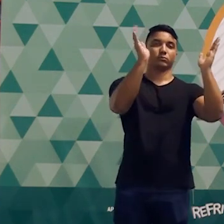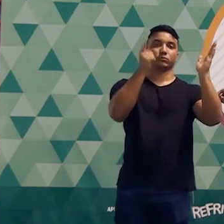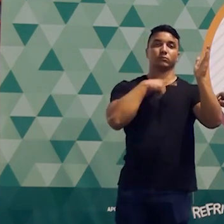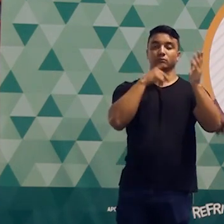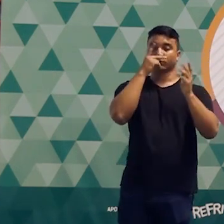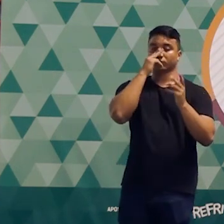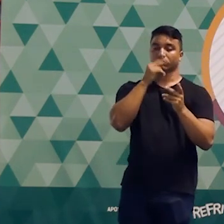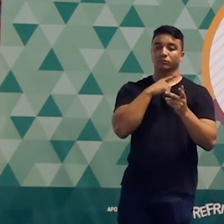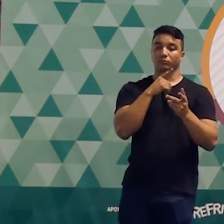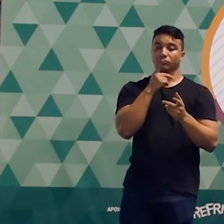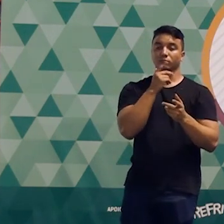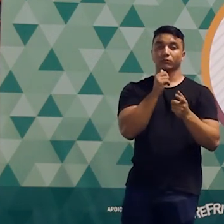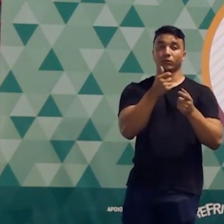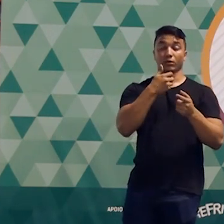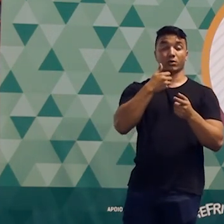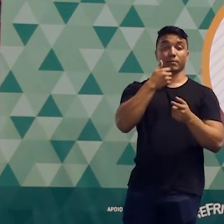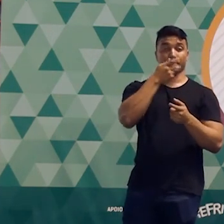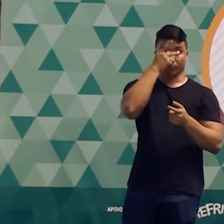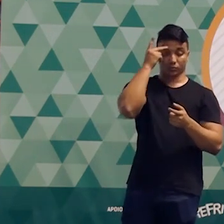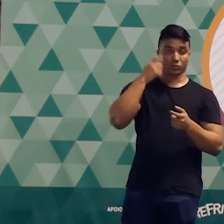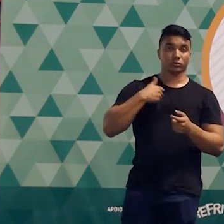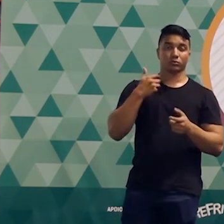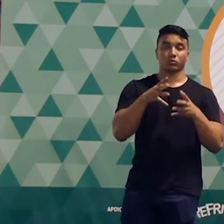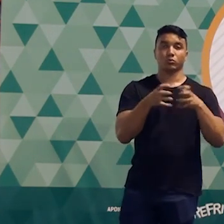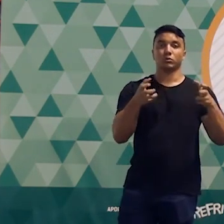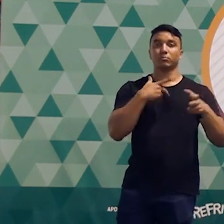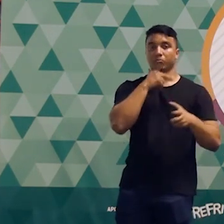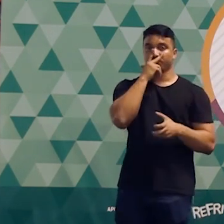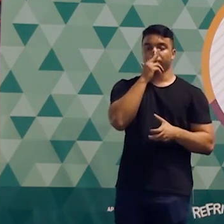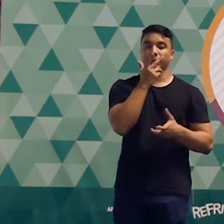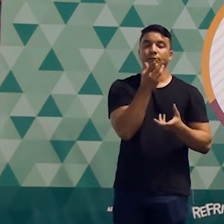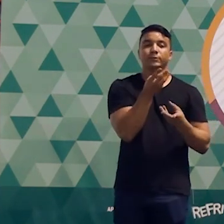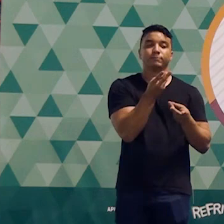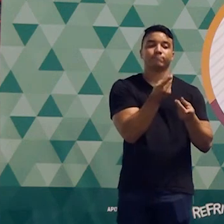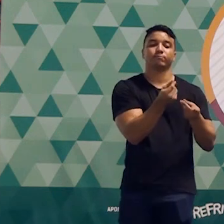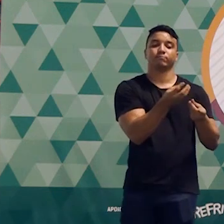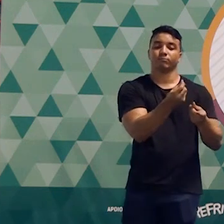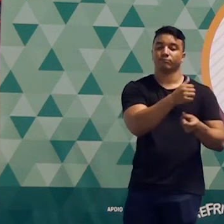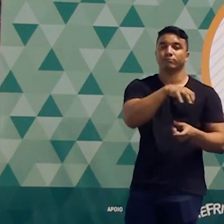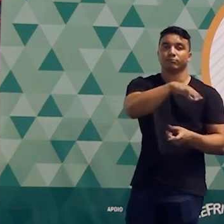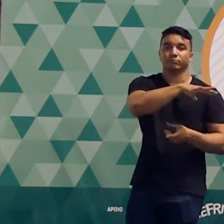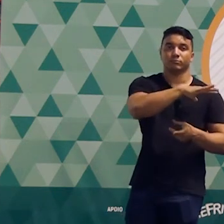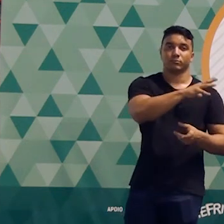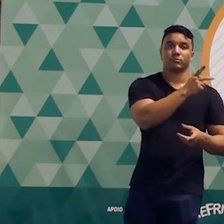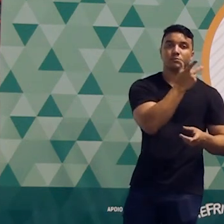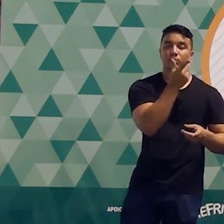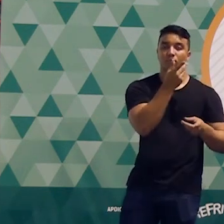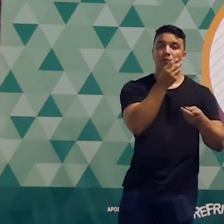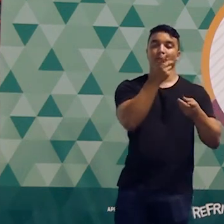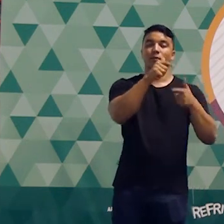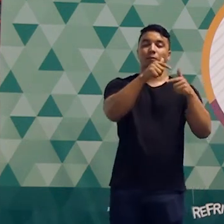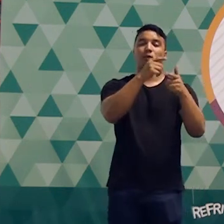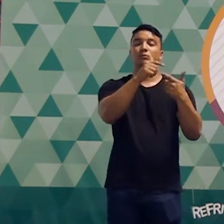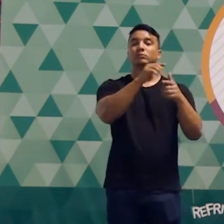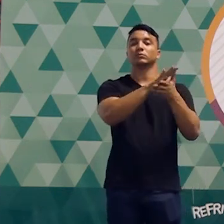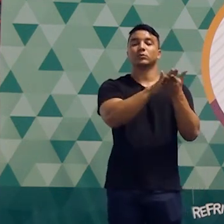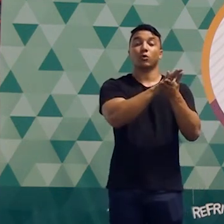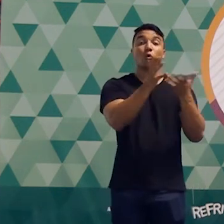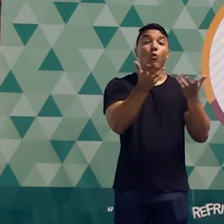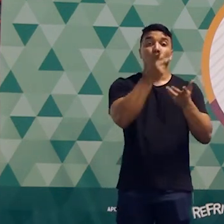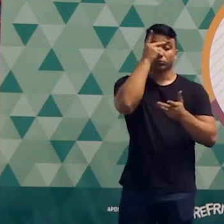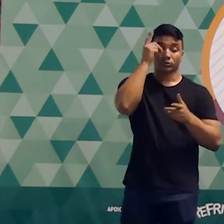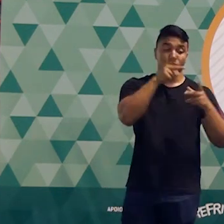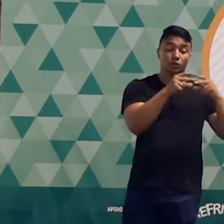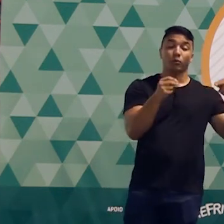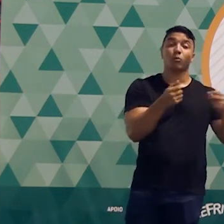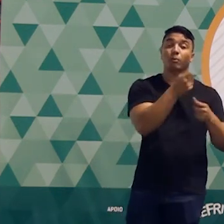idoso, como eu disse para você, do que jovem. Ó. Isso vai ser uma coisa muito ruim. Por quê? Se você parar para pensar, o Japão hoje tem 126 milhões